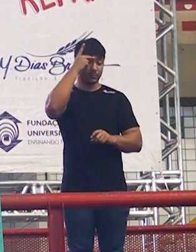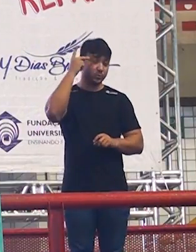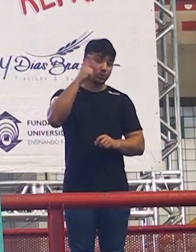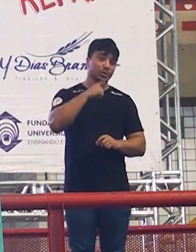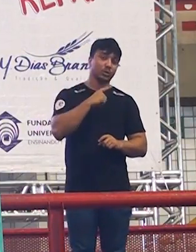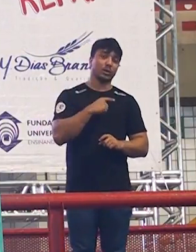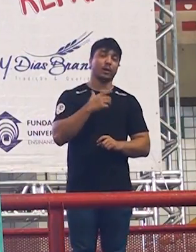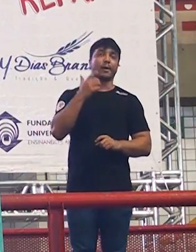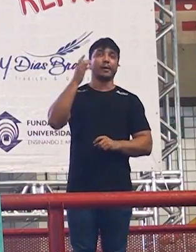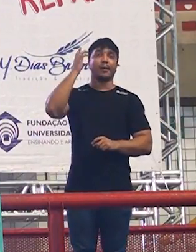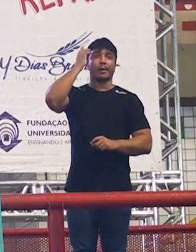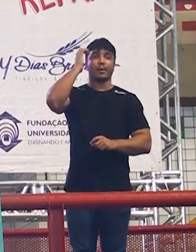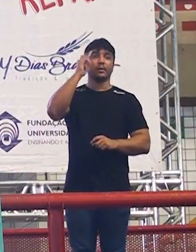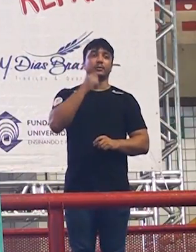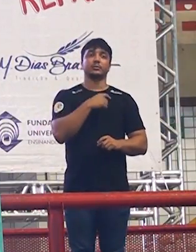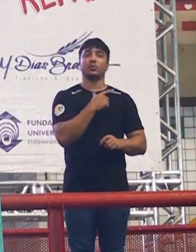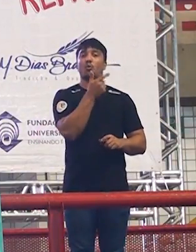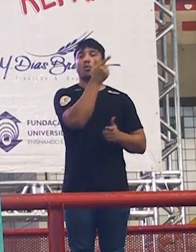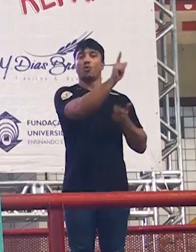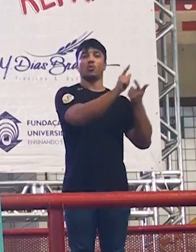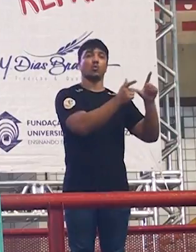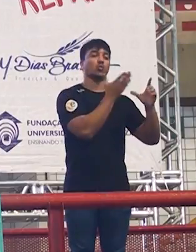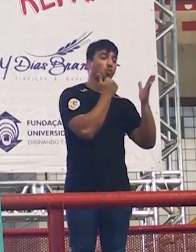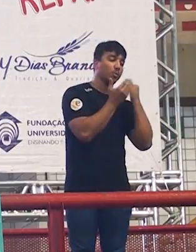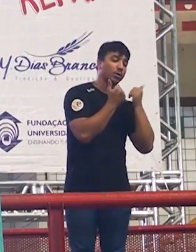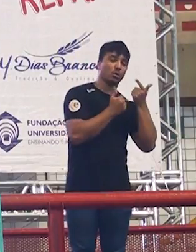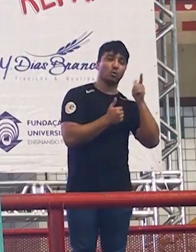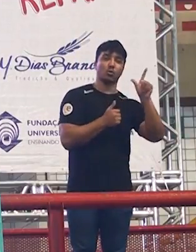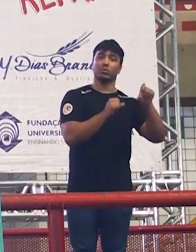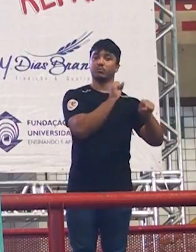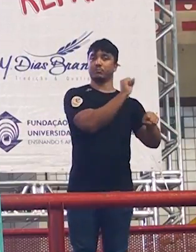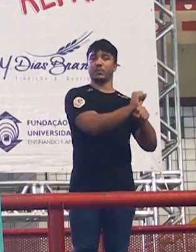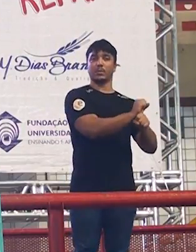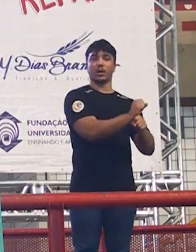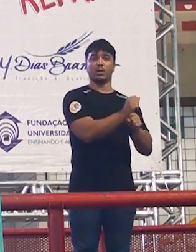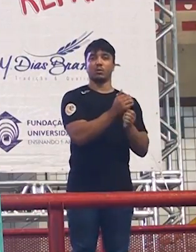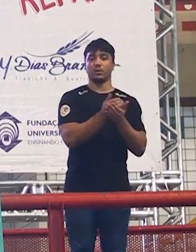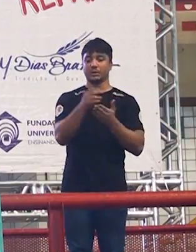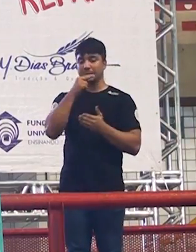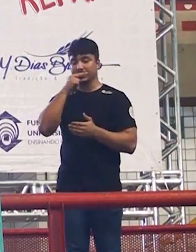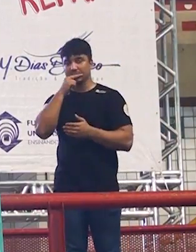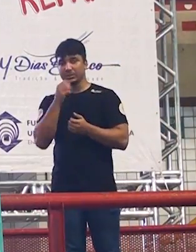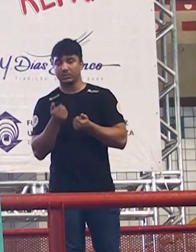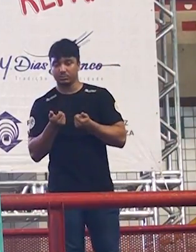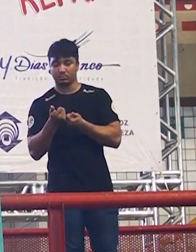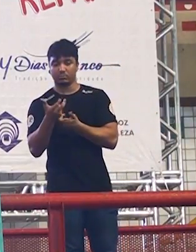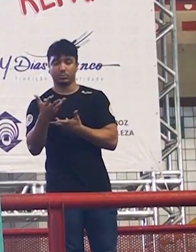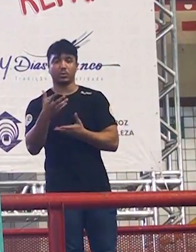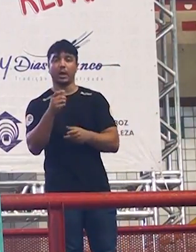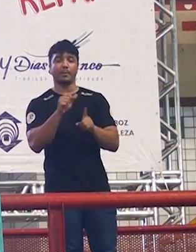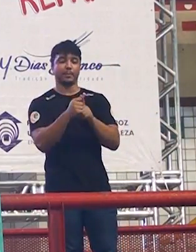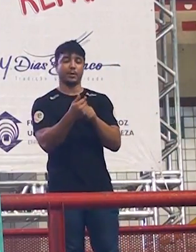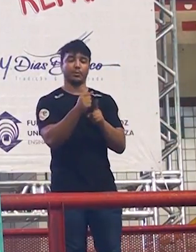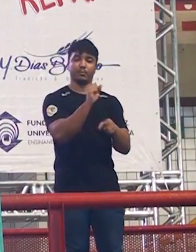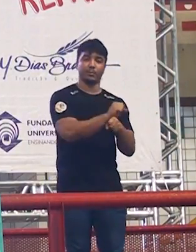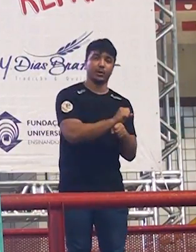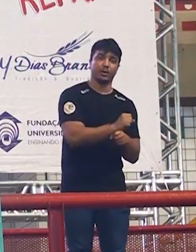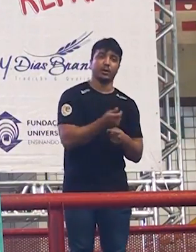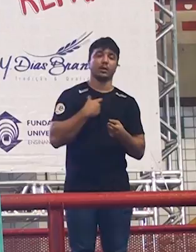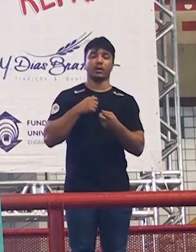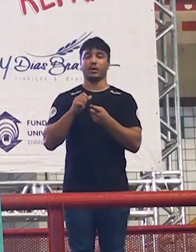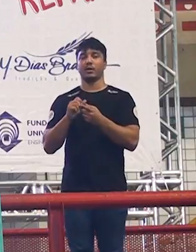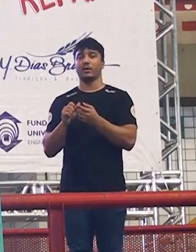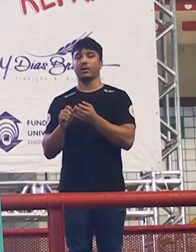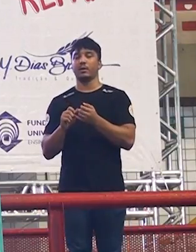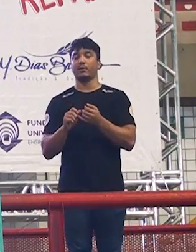passam a deixar de plantar outros alimentos para plantar cana-de-açúcar. A pessoa deixa de plantar milho, deixa de plantar